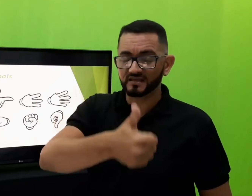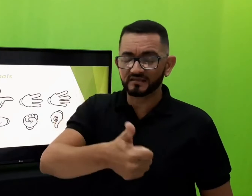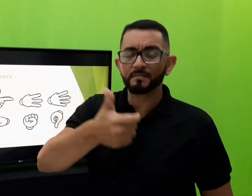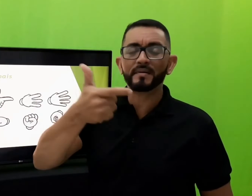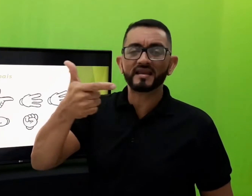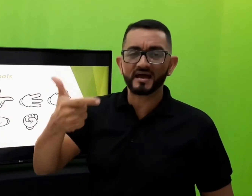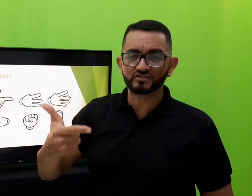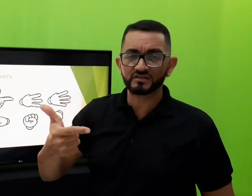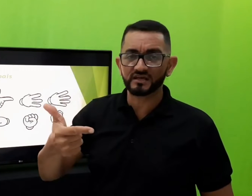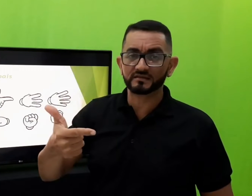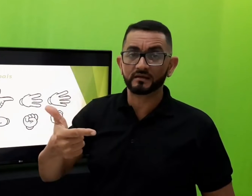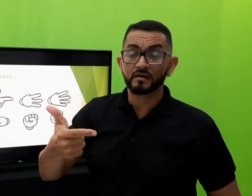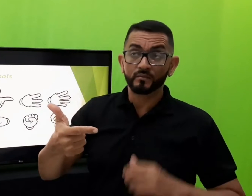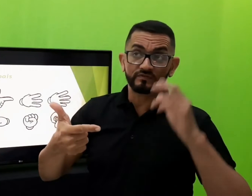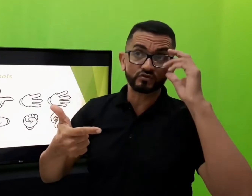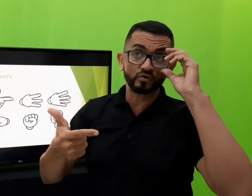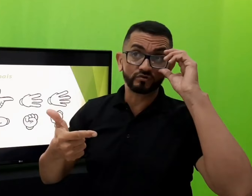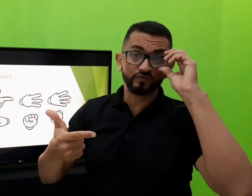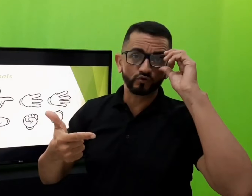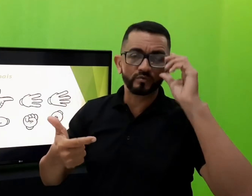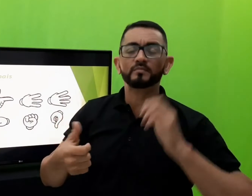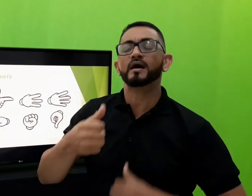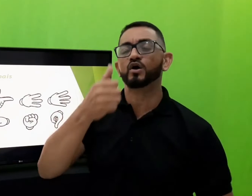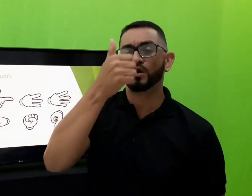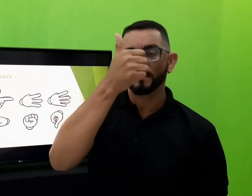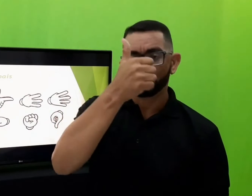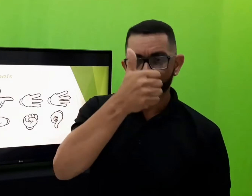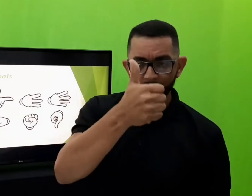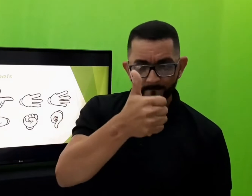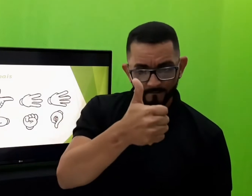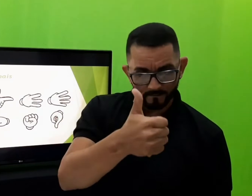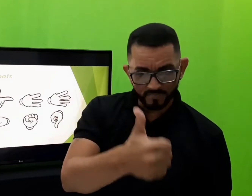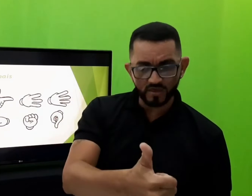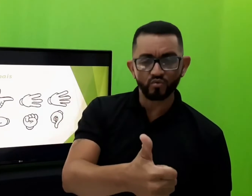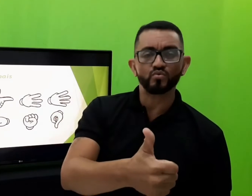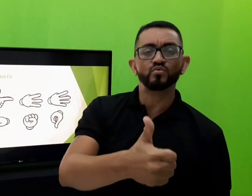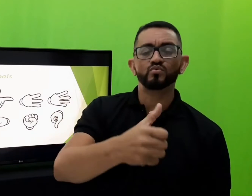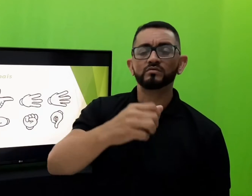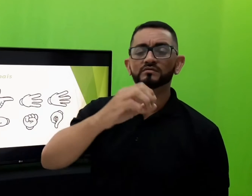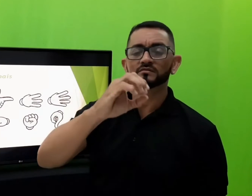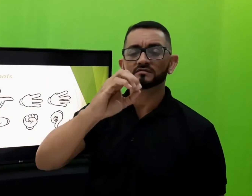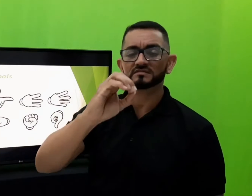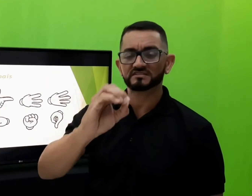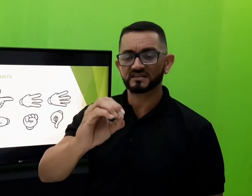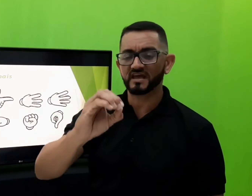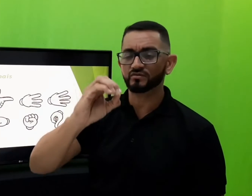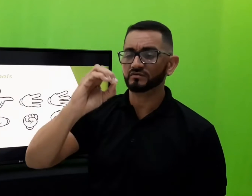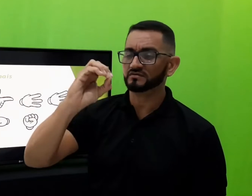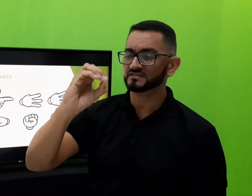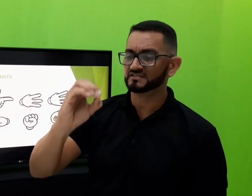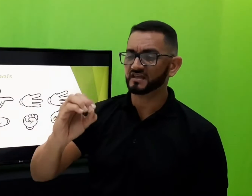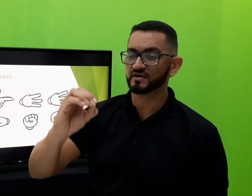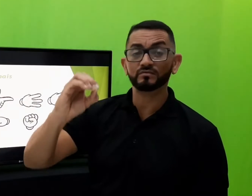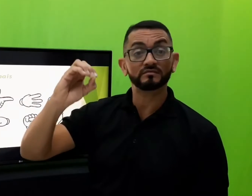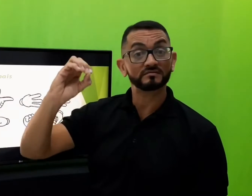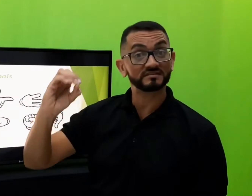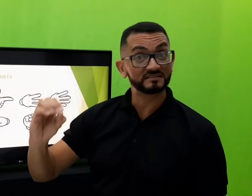esquerda para a direita. Professor, quando for um número maior? 1000. 1, 0, 0,